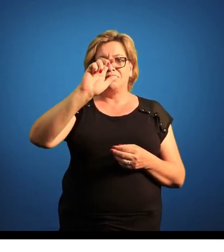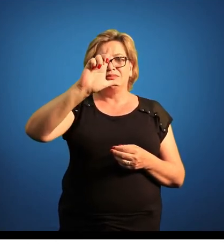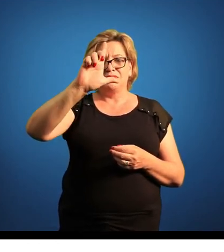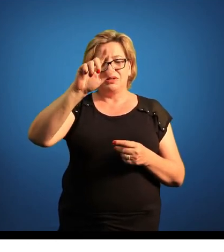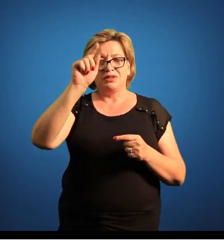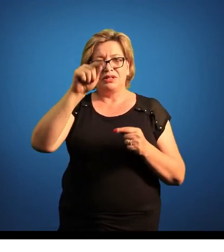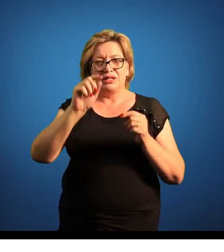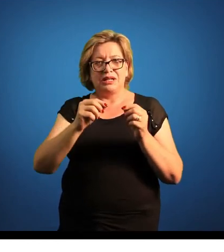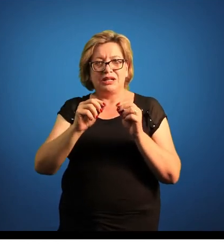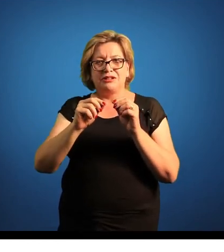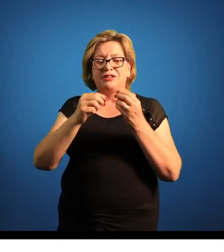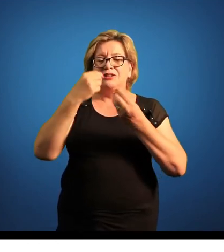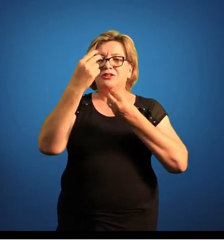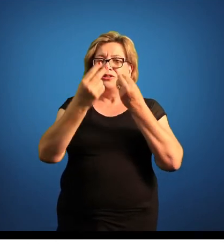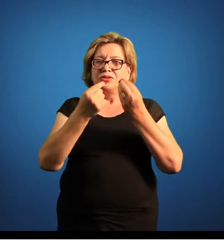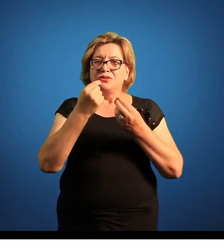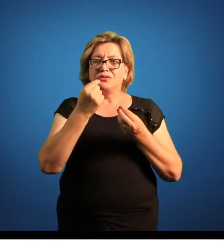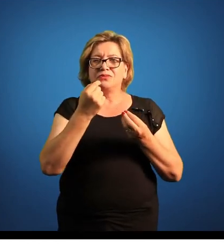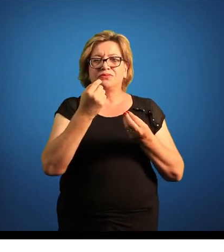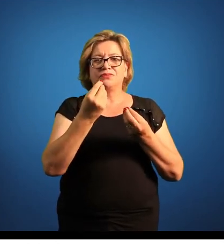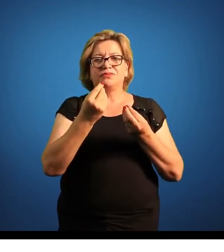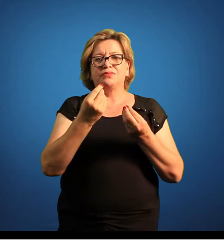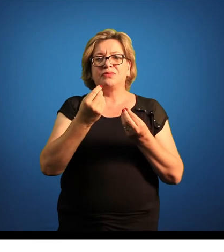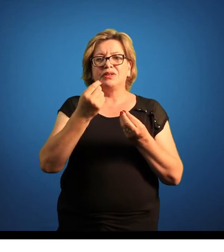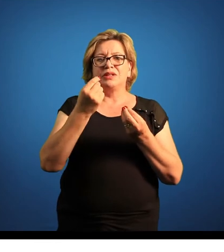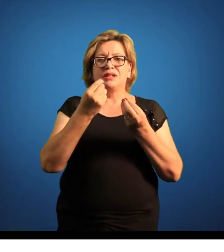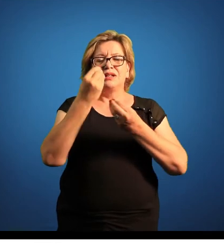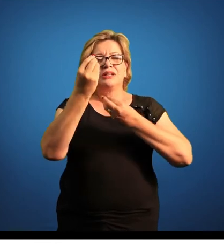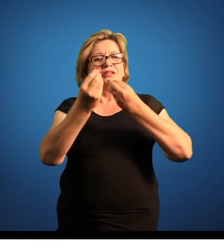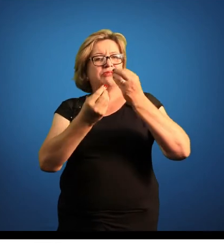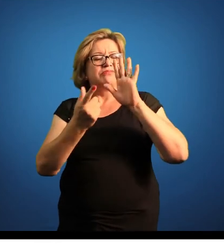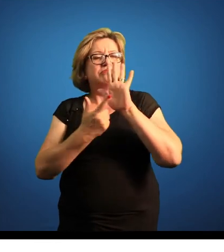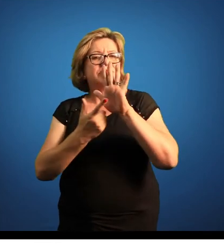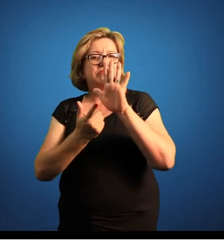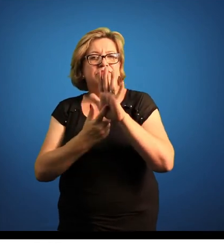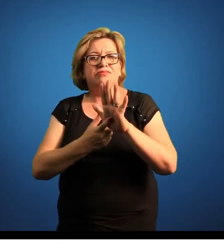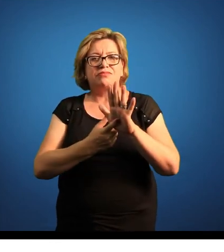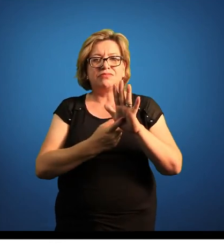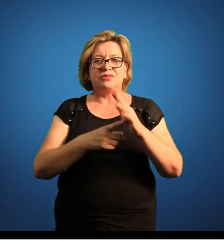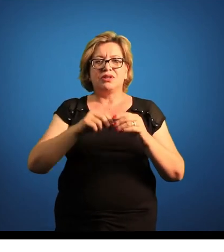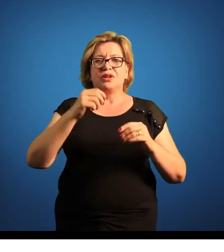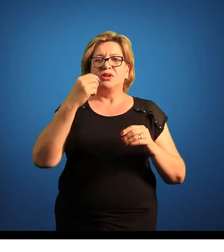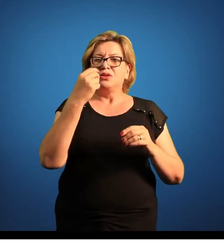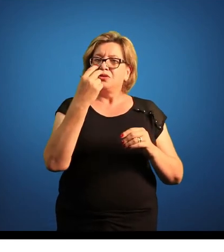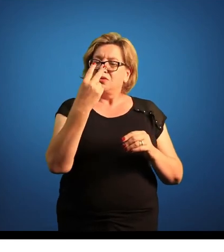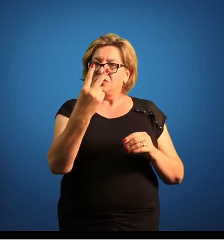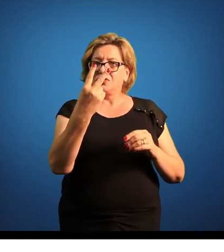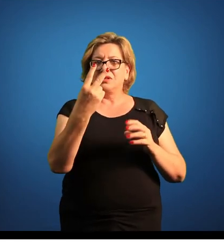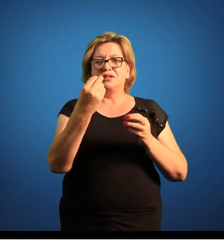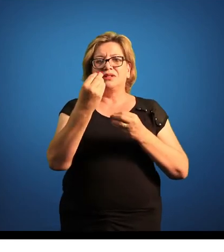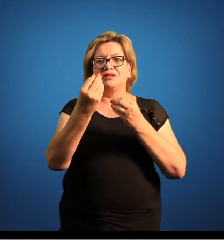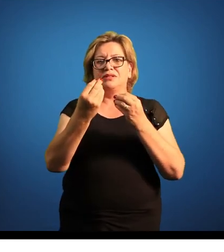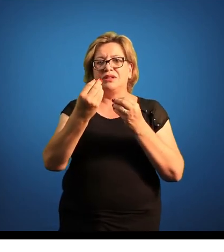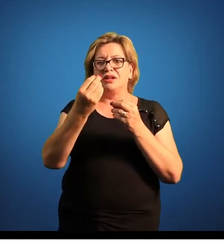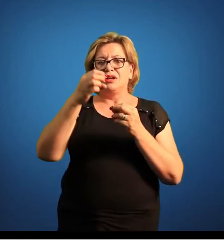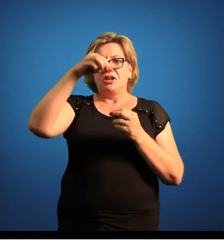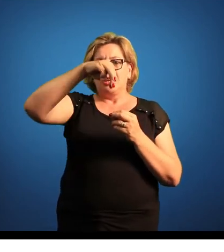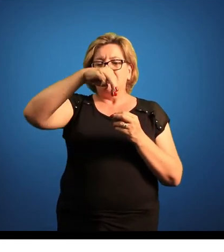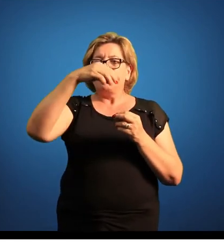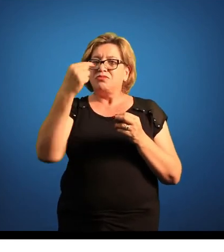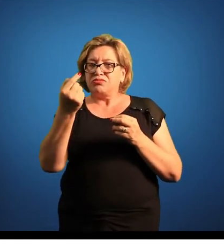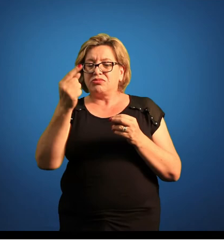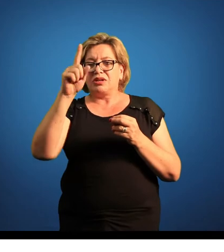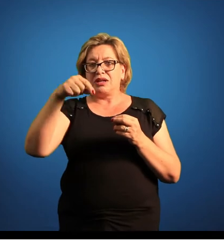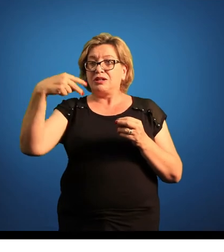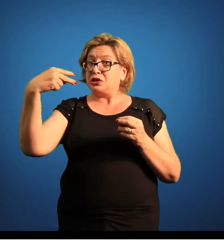e é formado pela moda 1 e pela moda 2. Quem é a moda 1? O número